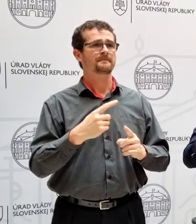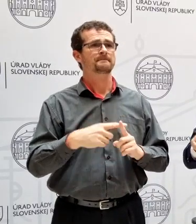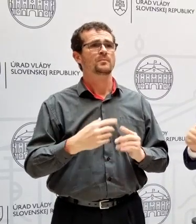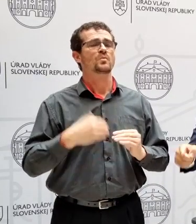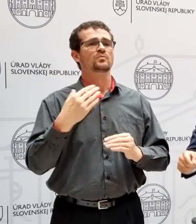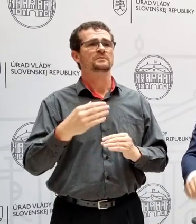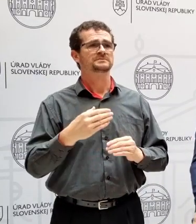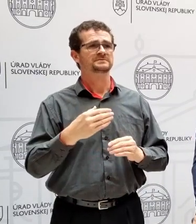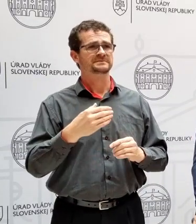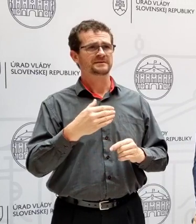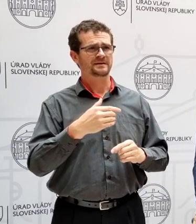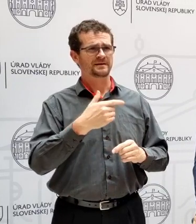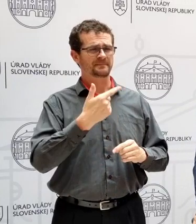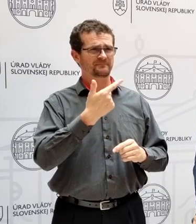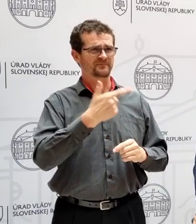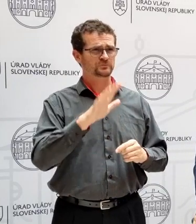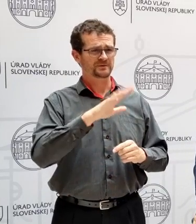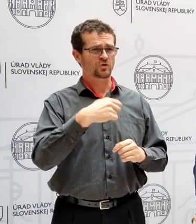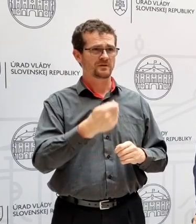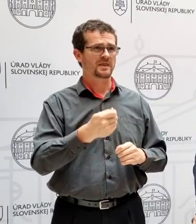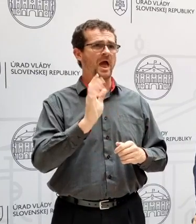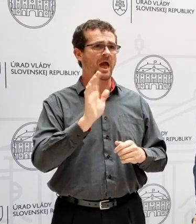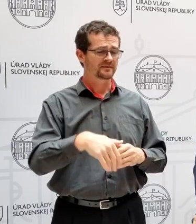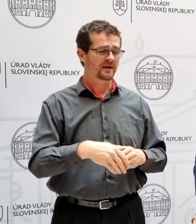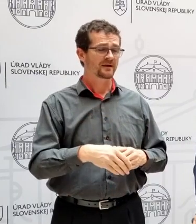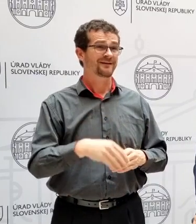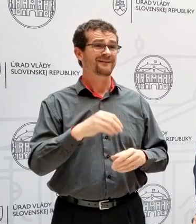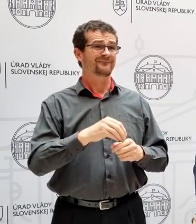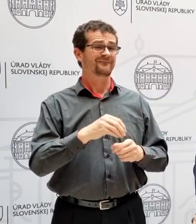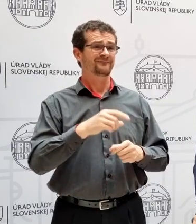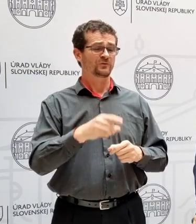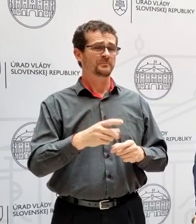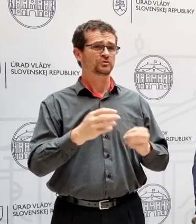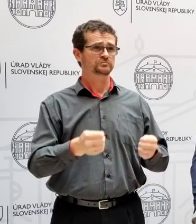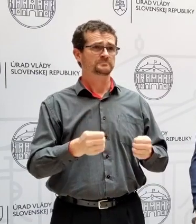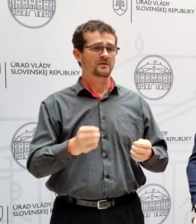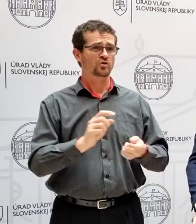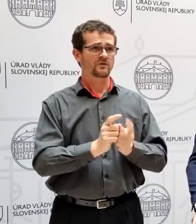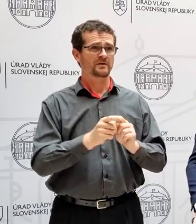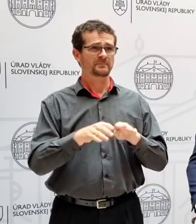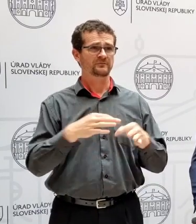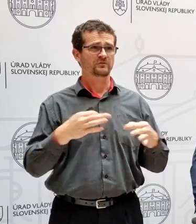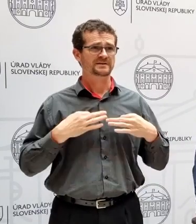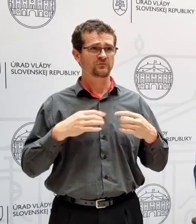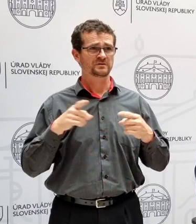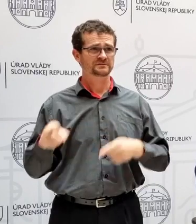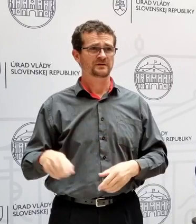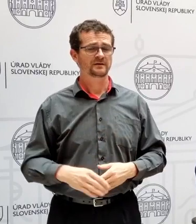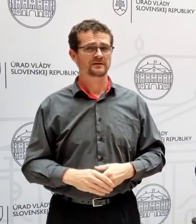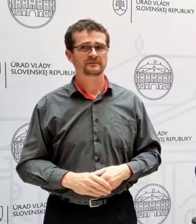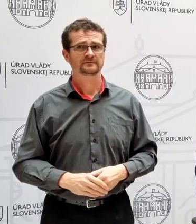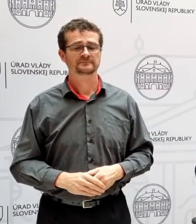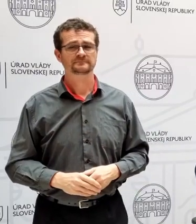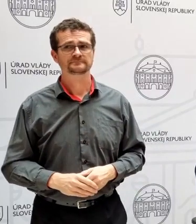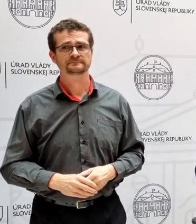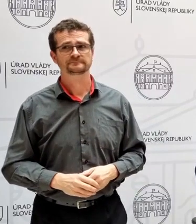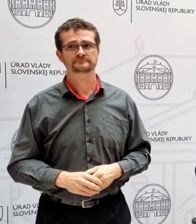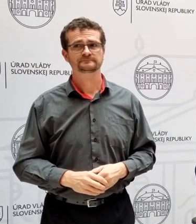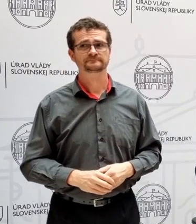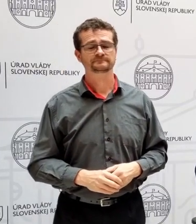voči 250 miliónov, ktorú by dostali tak či tak. A v tom ostatnom držím palce pri rokovaní s ministerstvom zdravotníctva. Takže iba aby sme si to